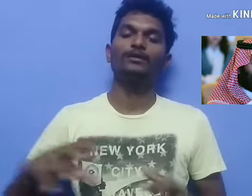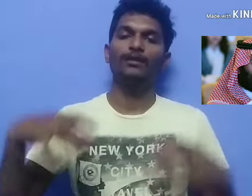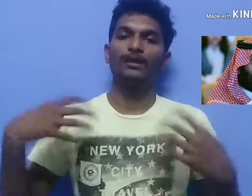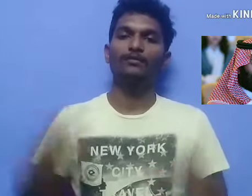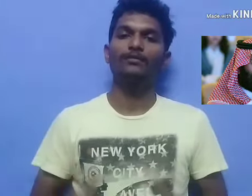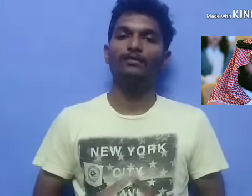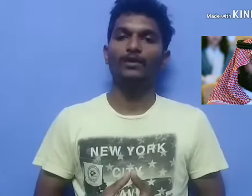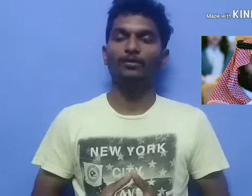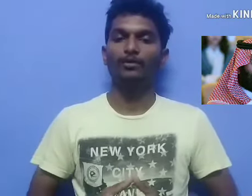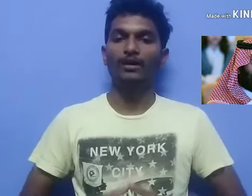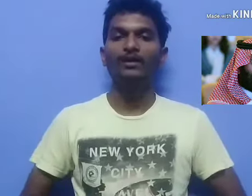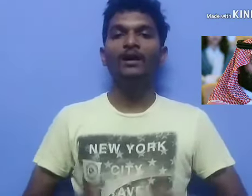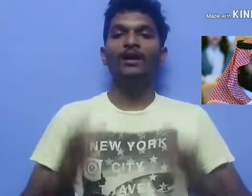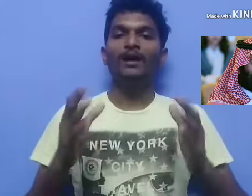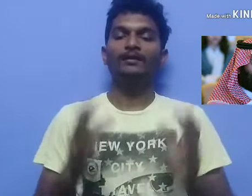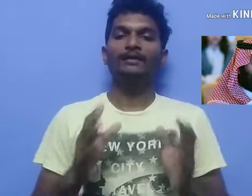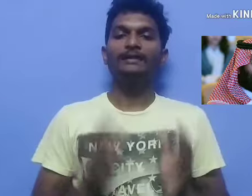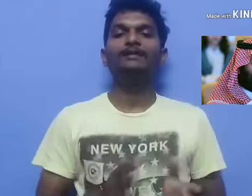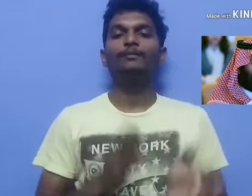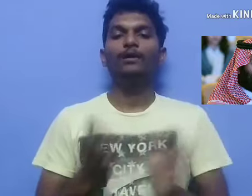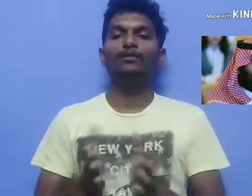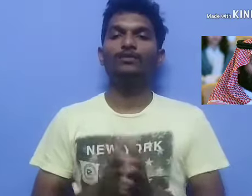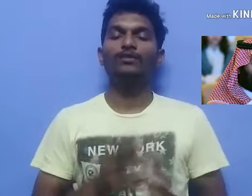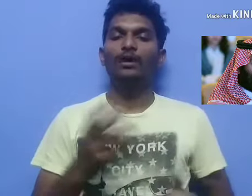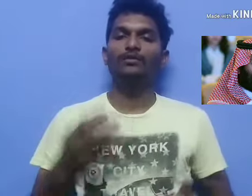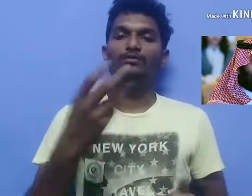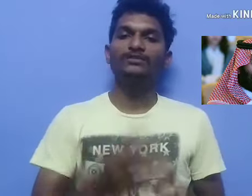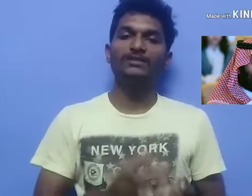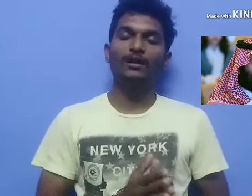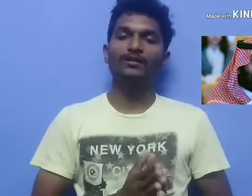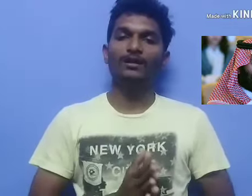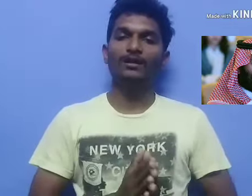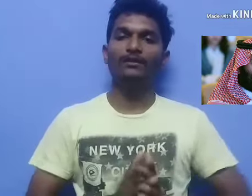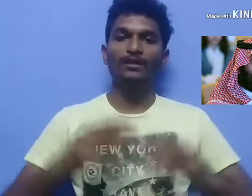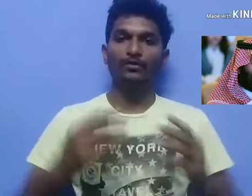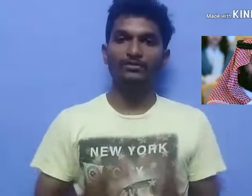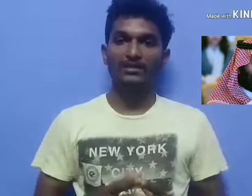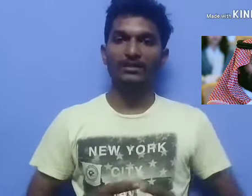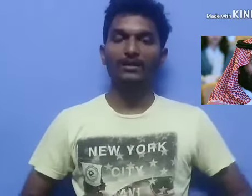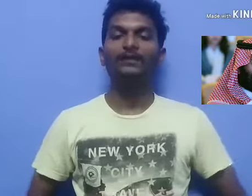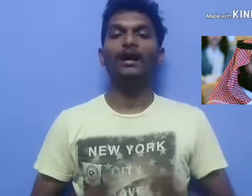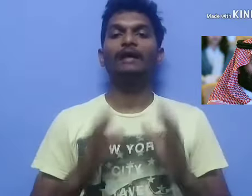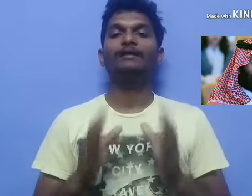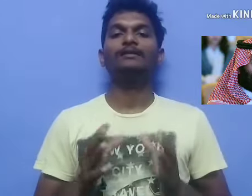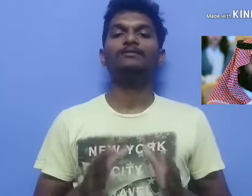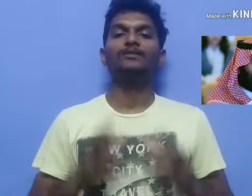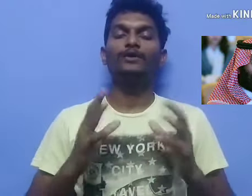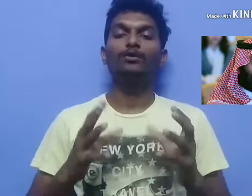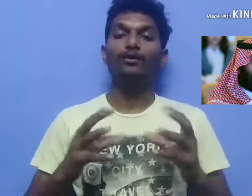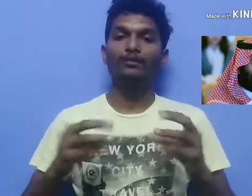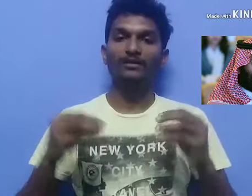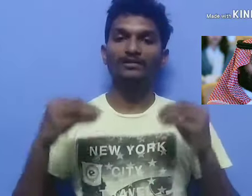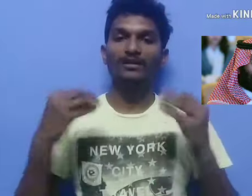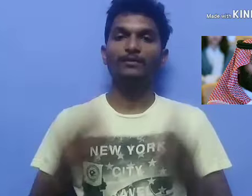இருக்கவங்க எல்லாருமே வந்து ஃபாலோ பண்ணுவாங்க. அது எதுக்குப்பா அவர் கொடுக்குறாங்க, அது வந்து சின்ன நாடு தானே அப்படின்னு நீங்கள் யோசிச்சிங்கன்னா அங்கே தான் வந்து பெட்ரோலியம் ப்ராடக்ட்ஸ் அதிகமாக இருக்குது.